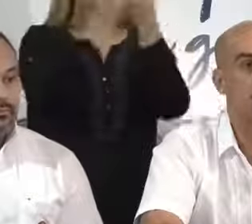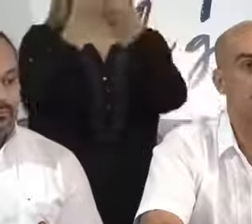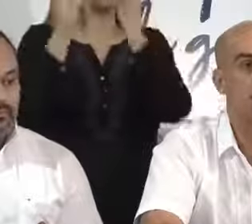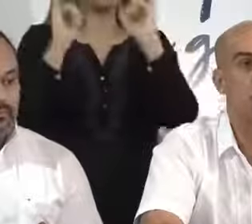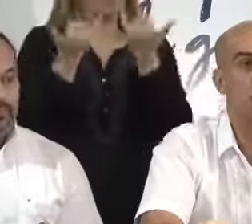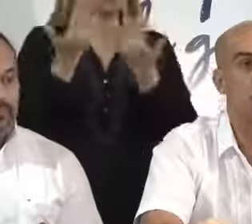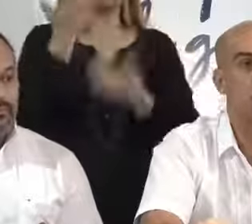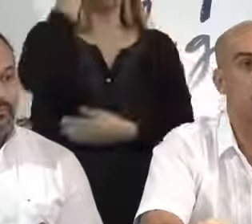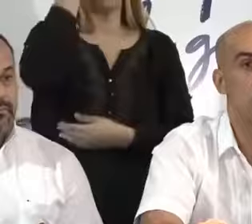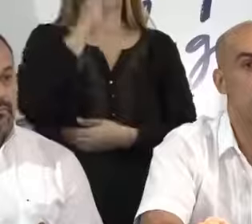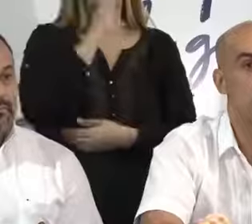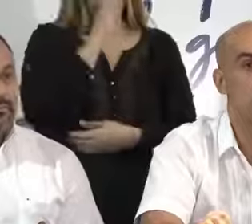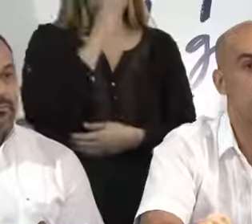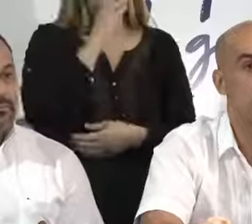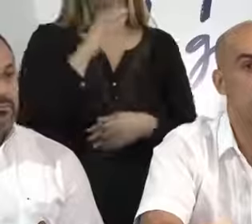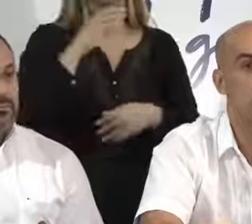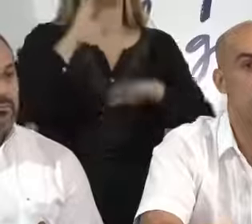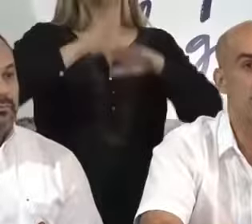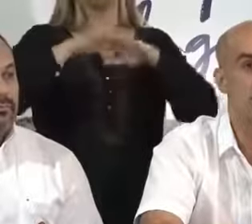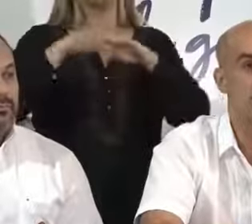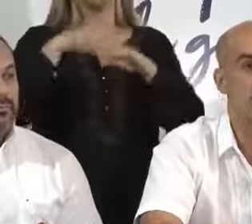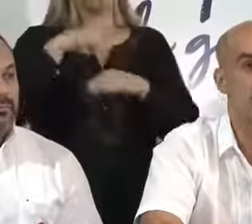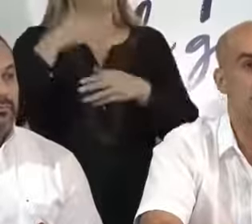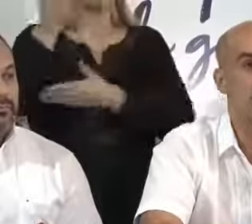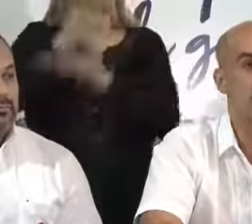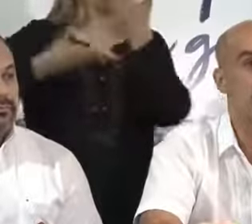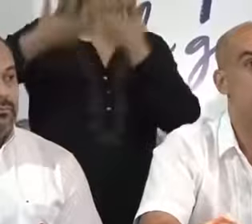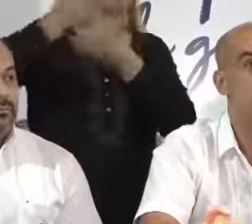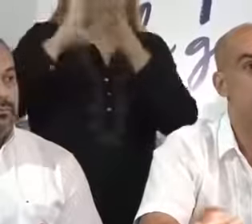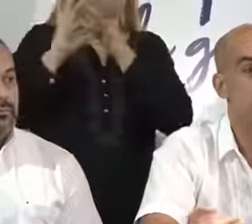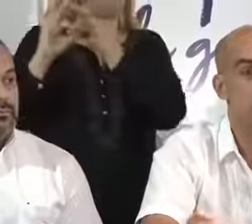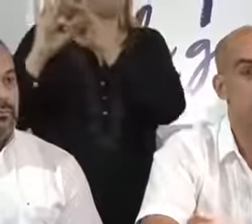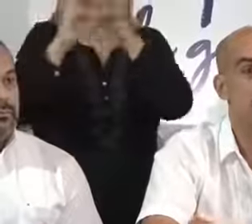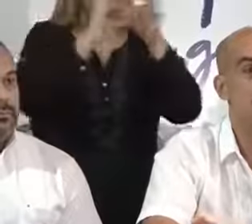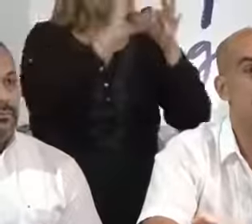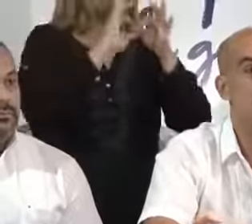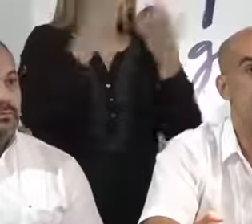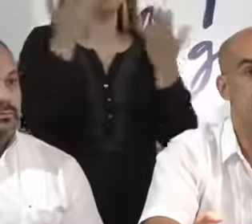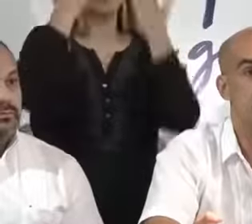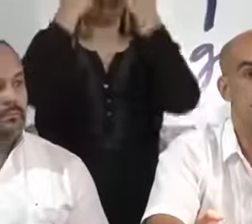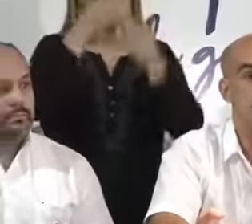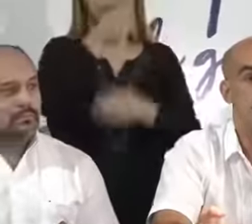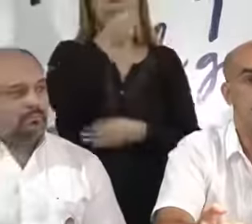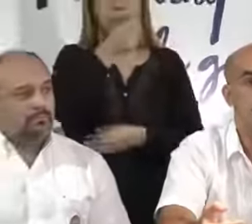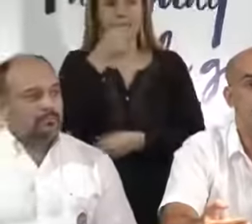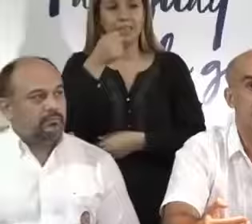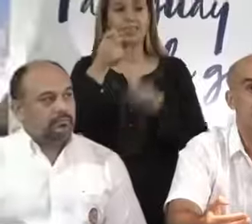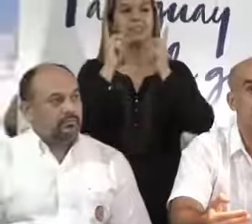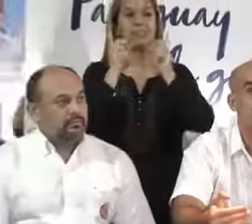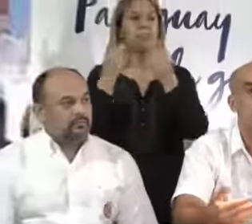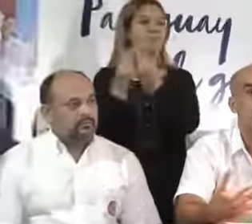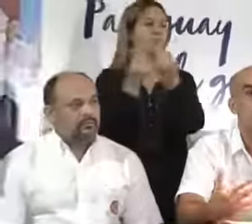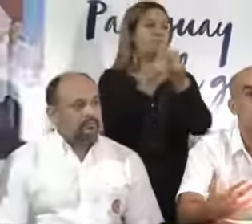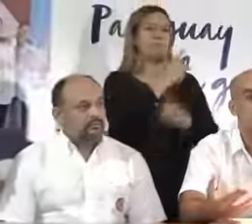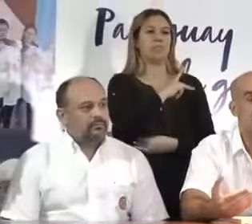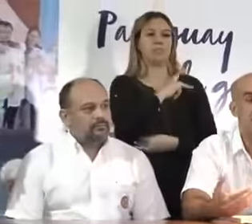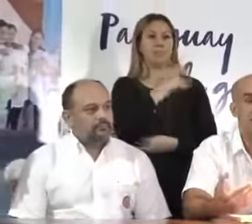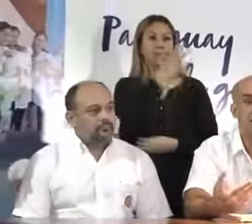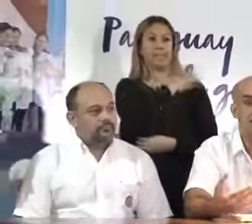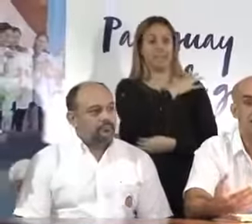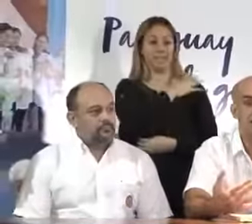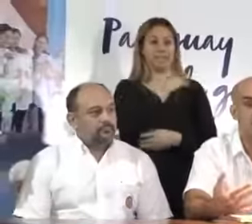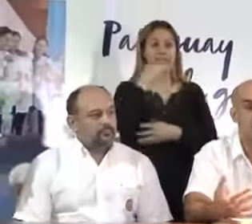sobre la base de una colaboración muy estrecha entre los medios de prensa y la ciudadanía en general. Es muy